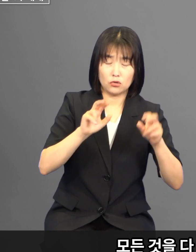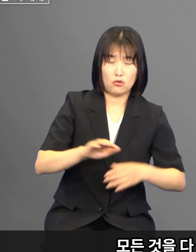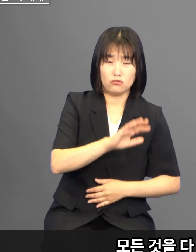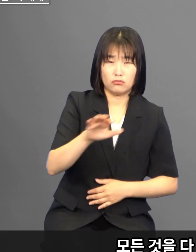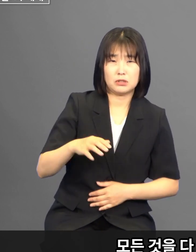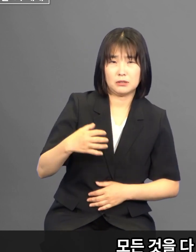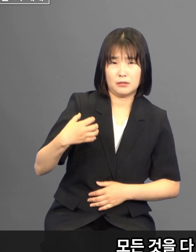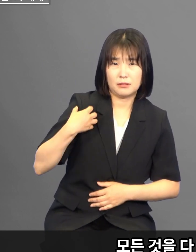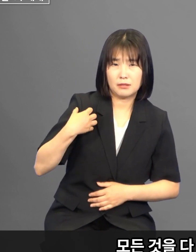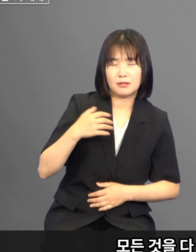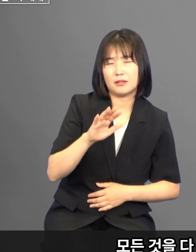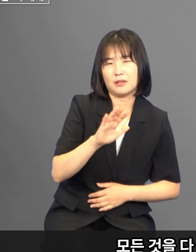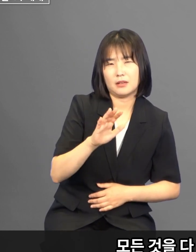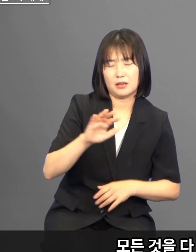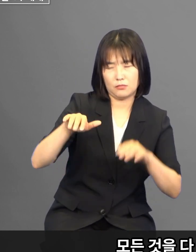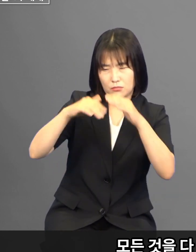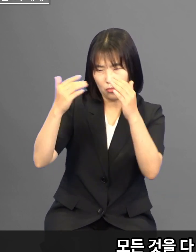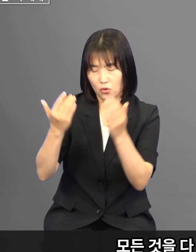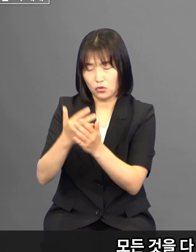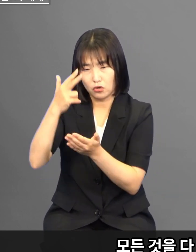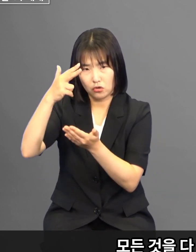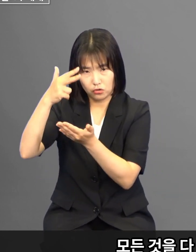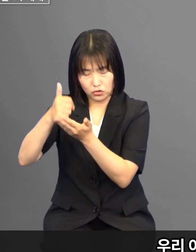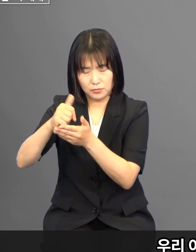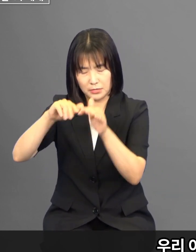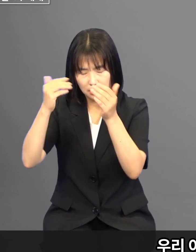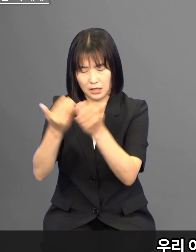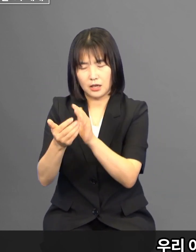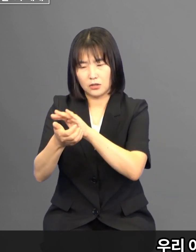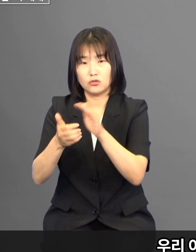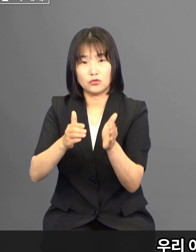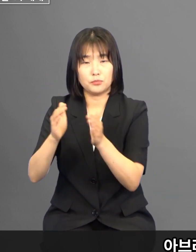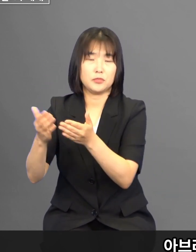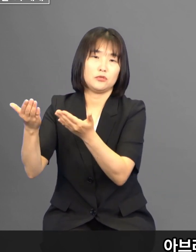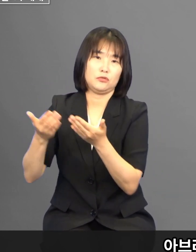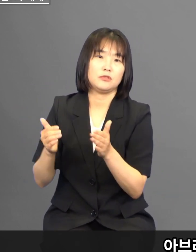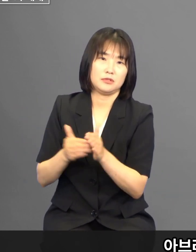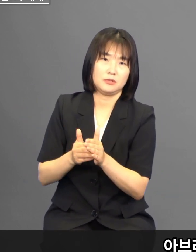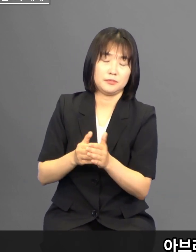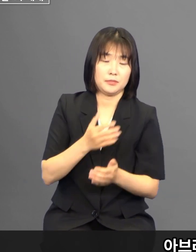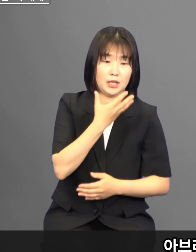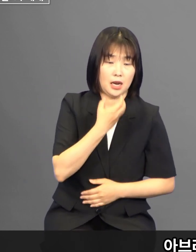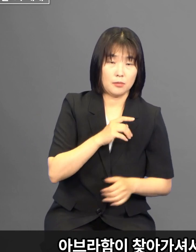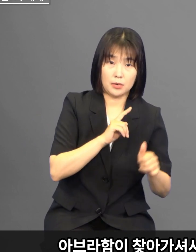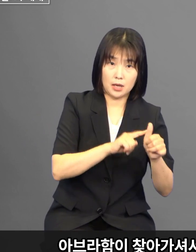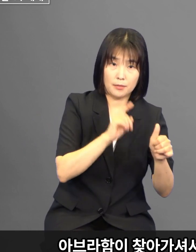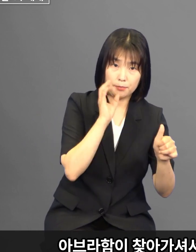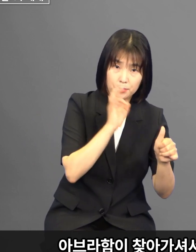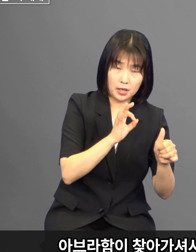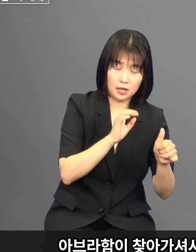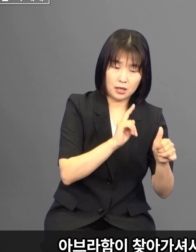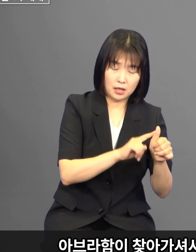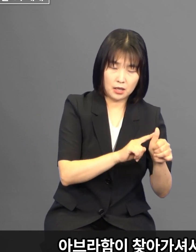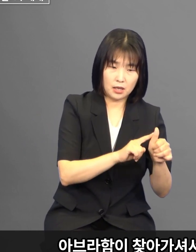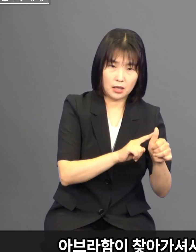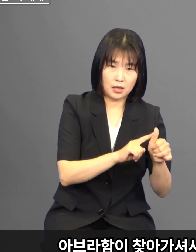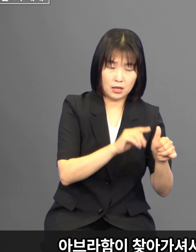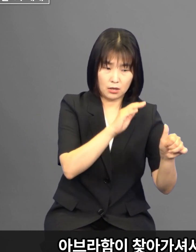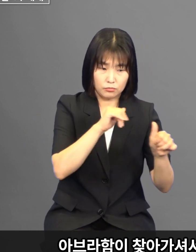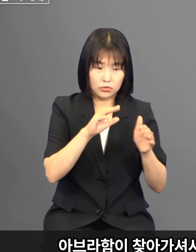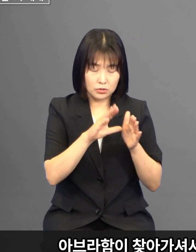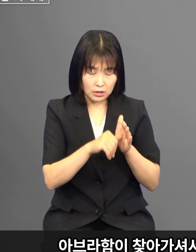아닙니다. 모든 것을 다 주님이 준비해 주셨어요. 우리 아브라함을 보세요. 아브라함을 부르실 때 아브라함이 찾아가셔서,